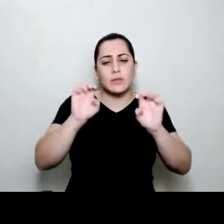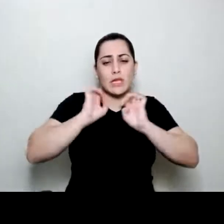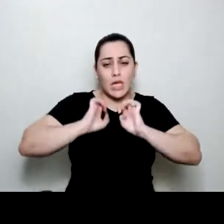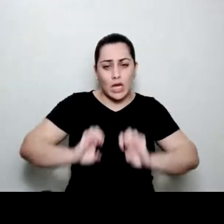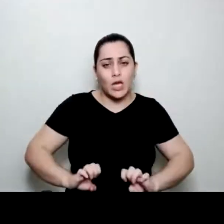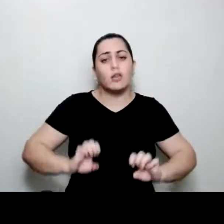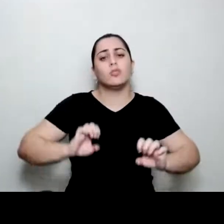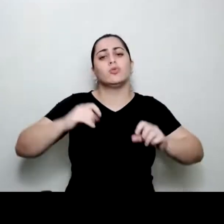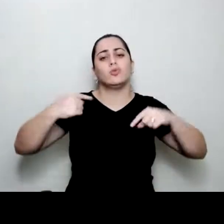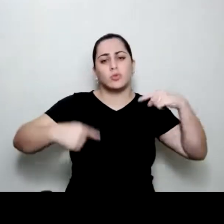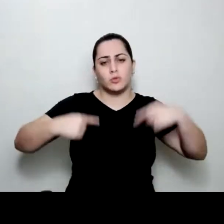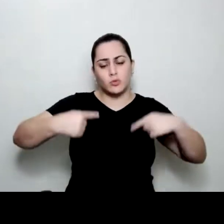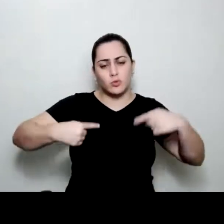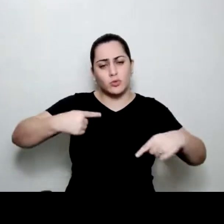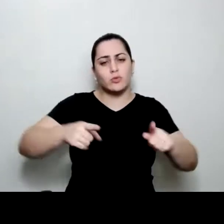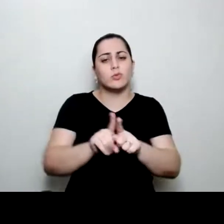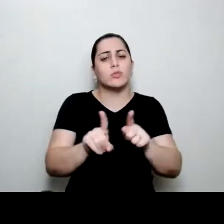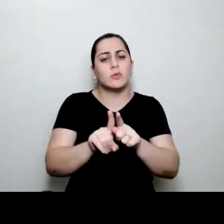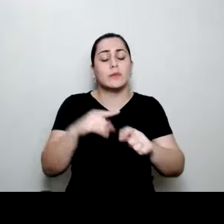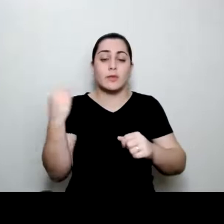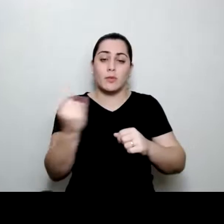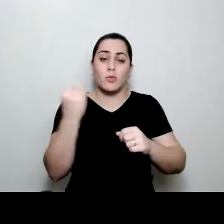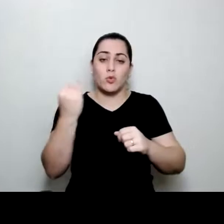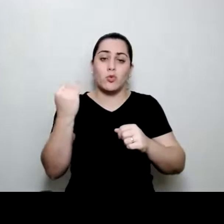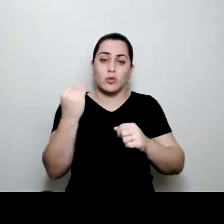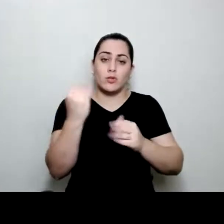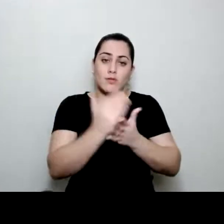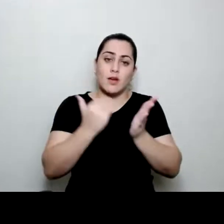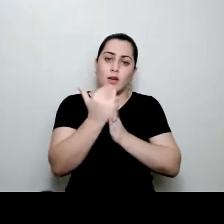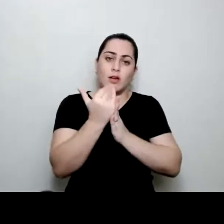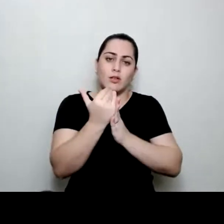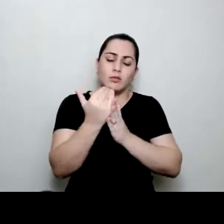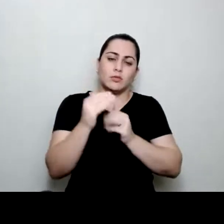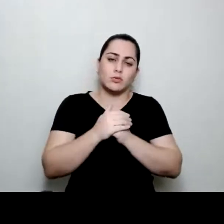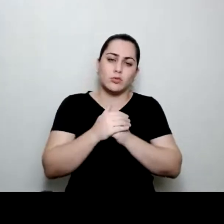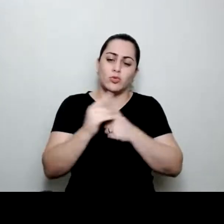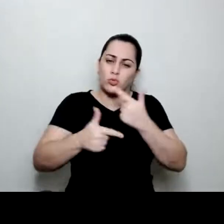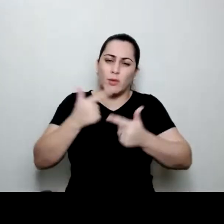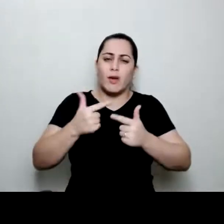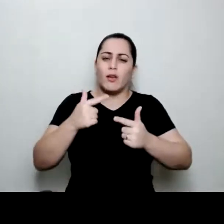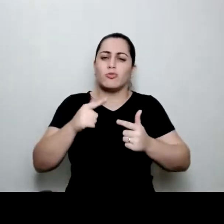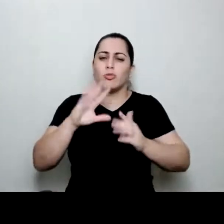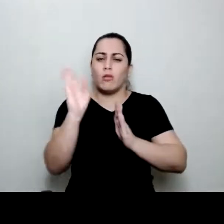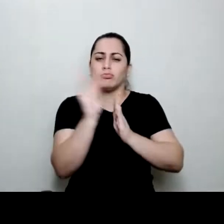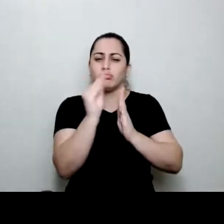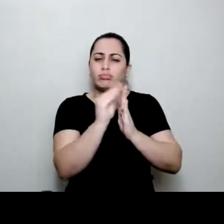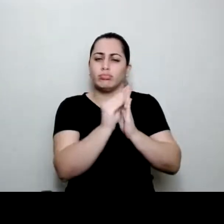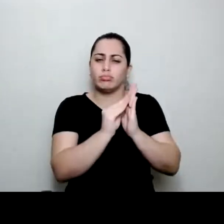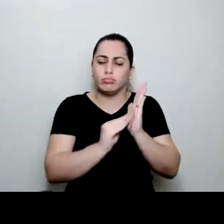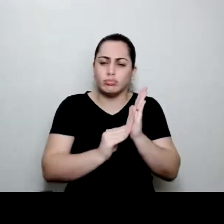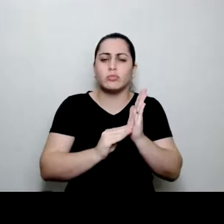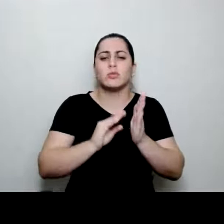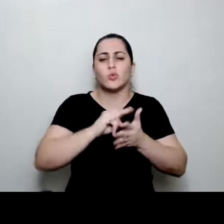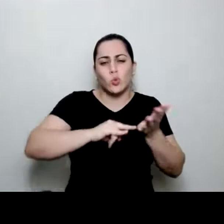políticas ganham uma relevância maior no trabalho de documentação. E isso é